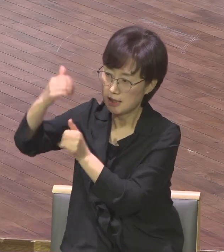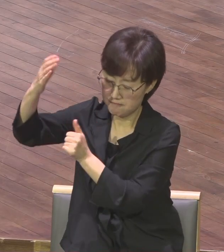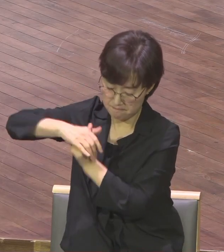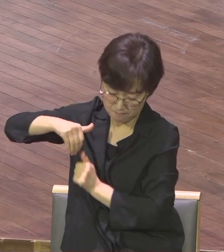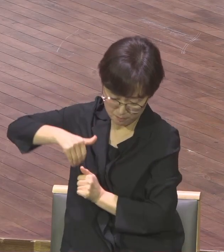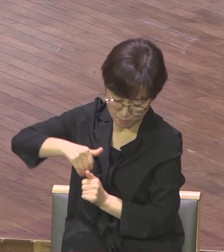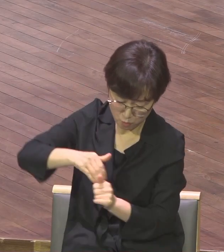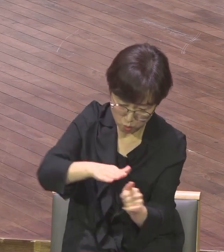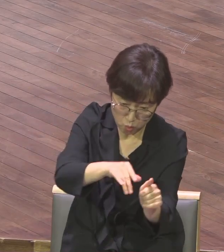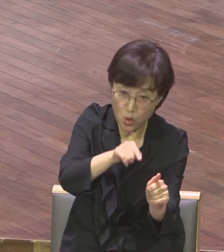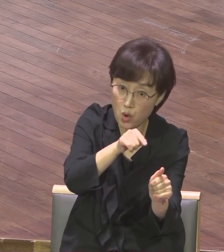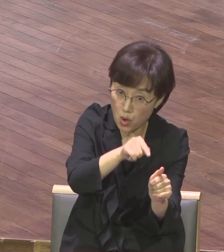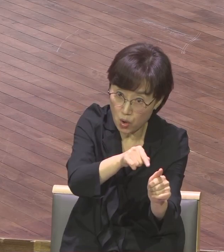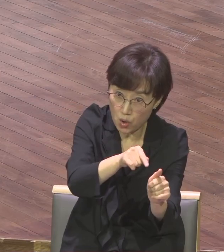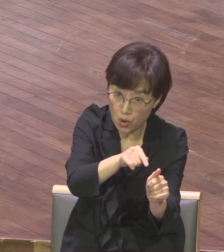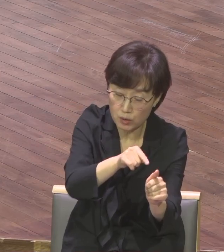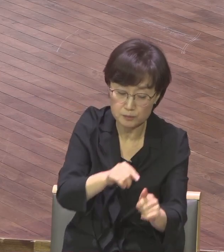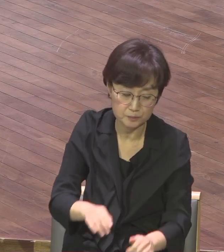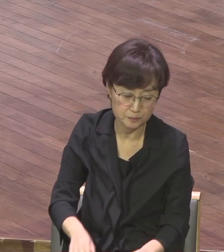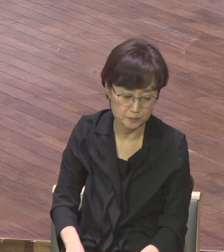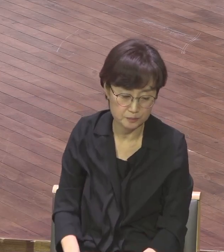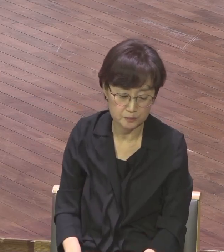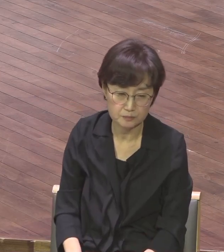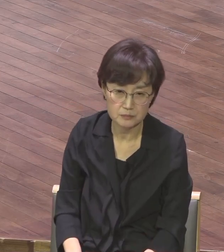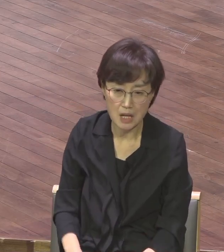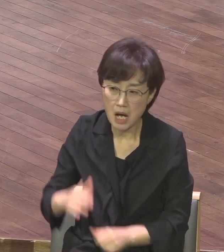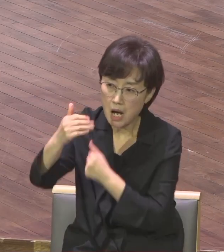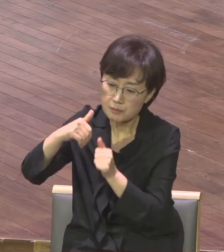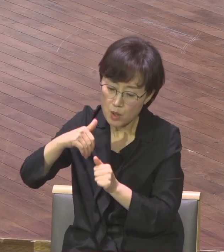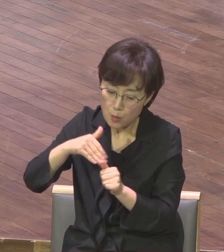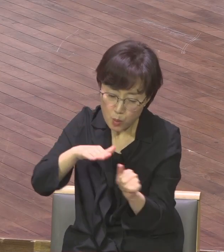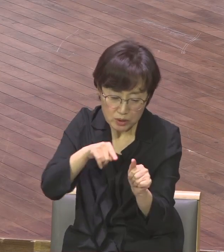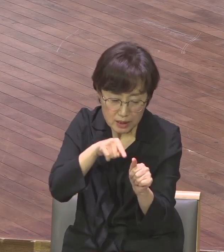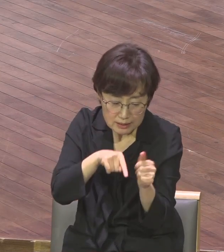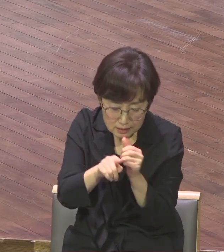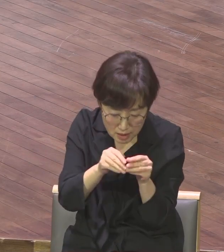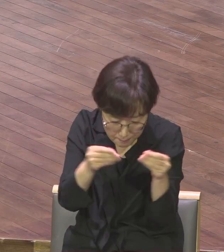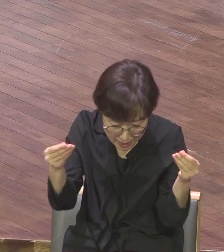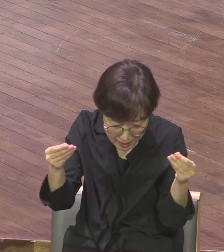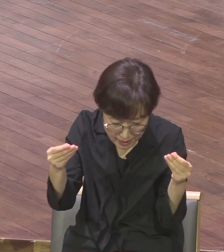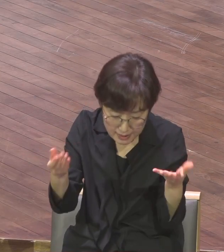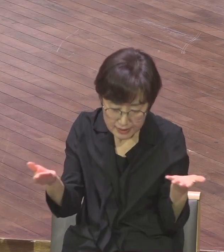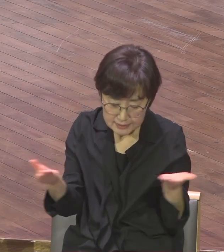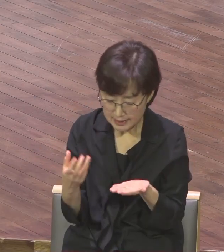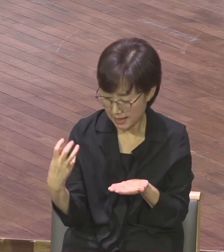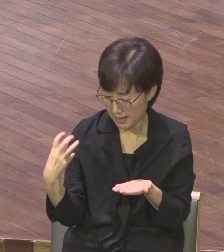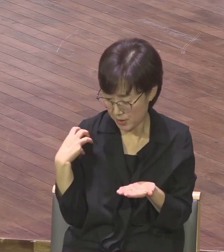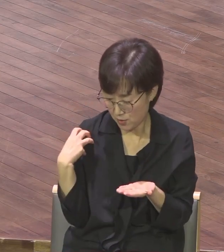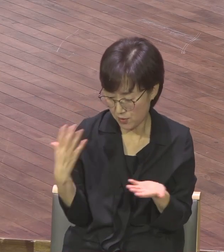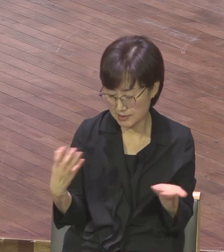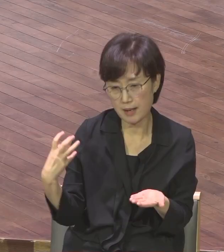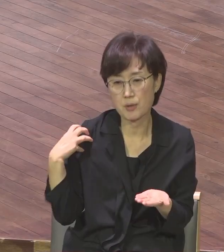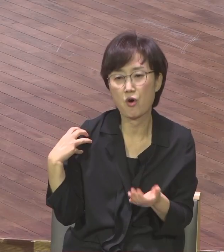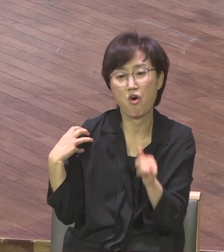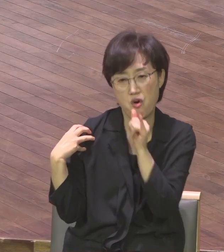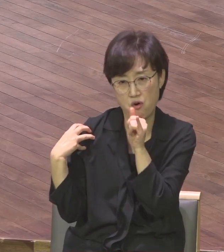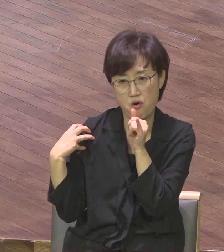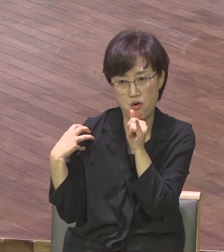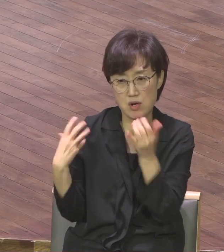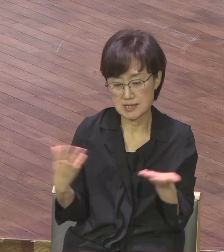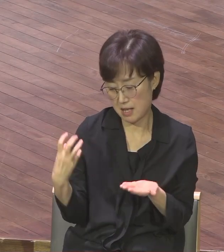받은 사람이라는 말 속에는 사명이 있다는 것이 담겨져 있죠. 사명이 담겨져 있죠. 그 사명이 바로